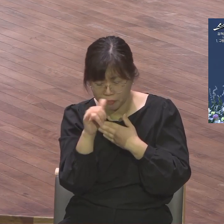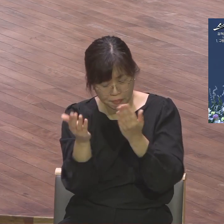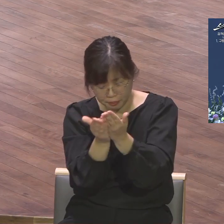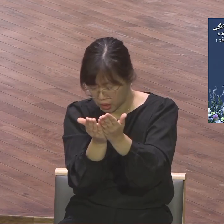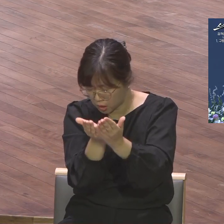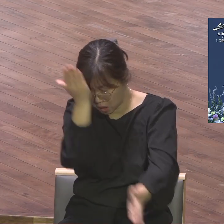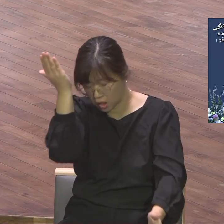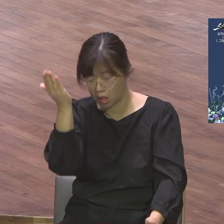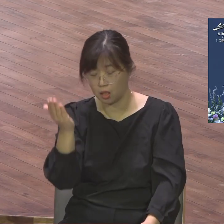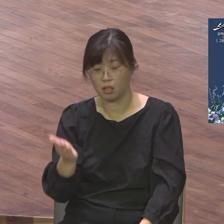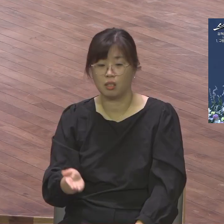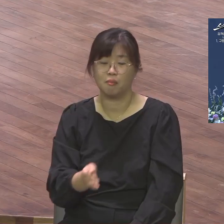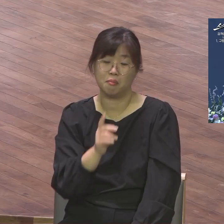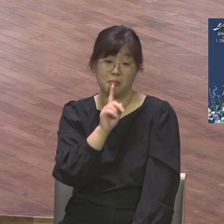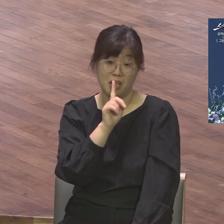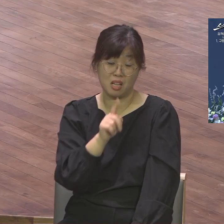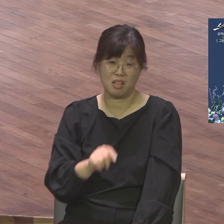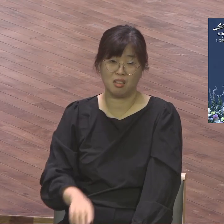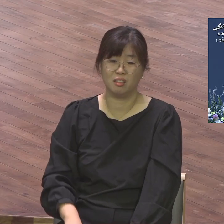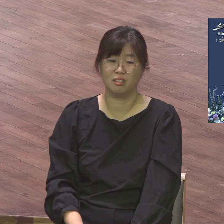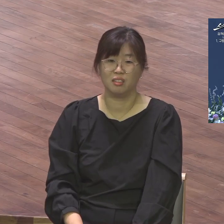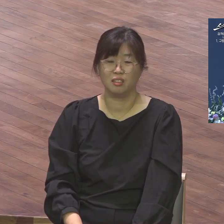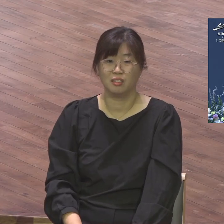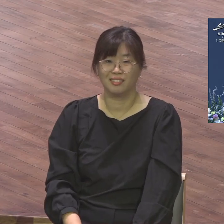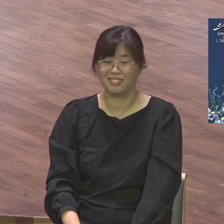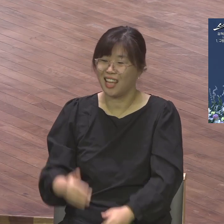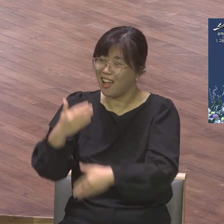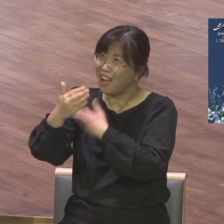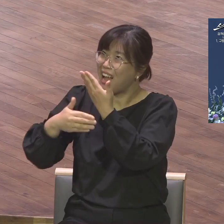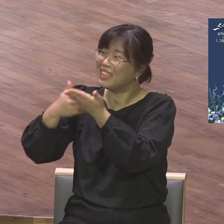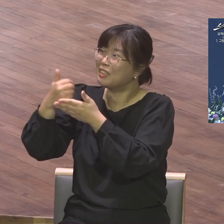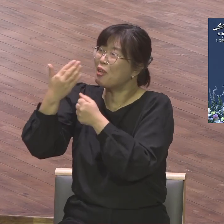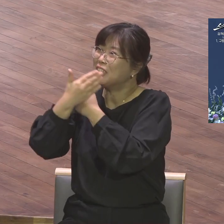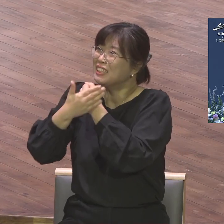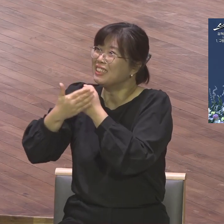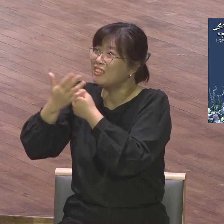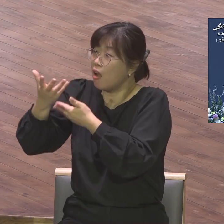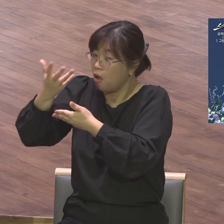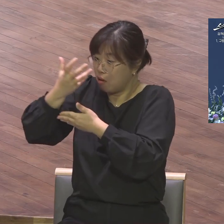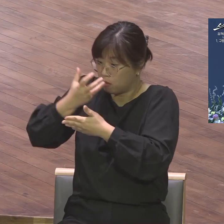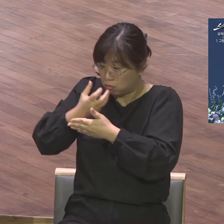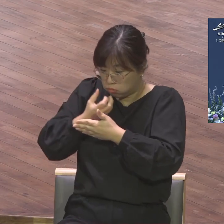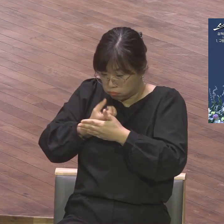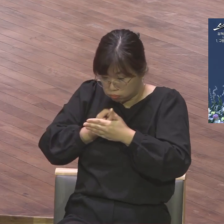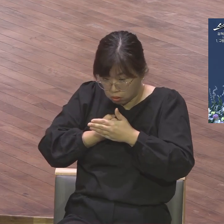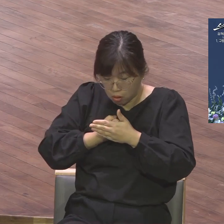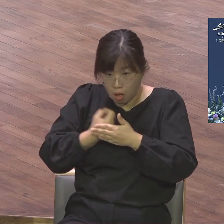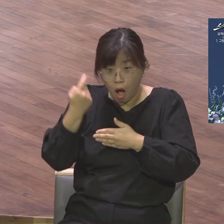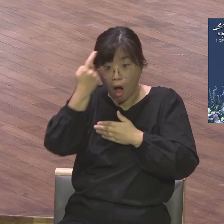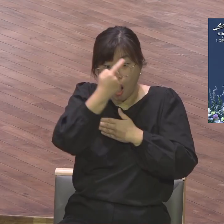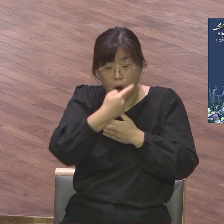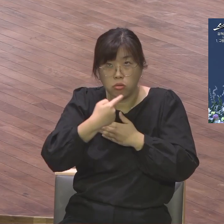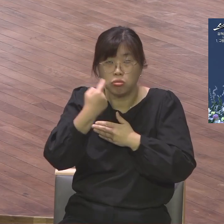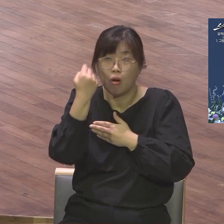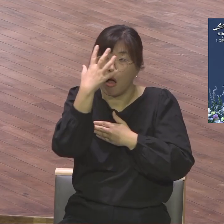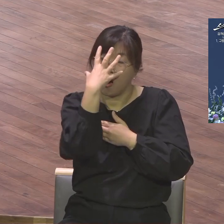하면서 교회를 출입하면서 하나님 은혜를 받던 사람이 표정 관리 잘하라는